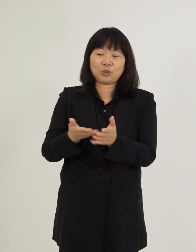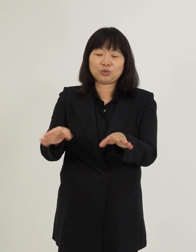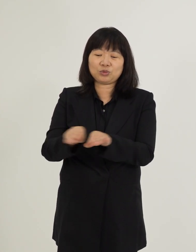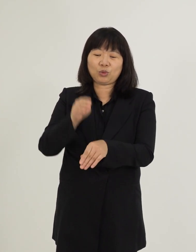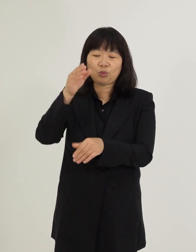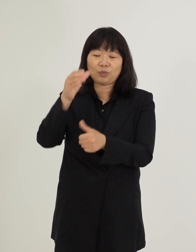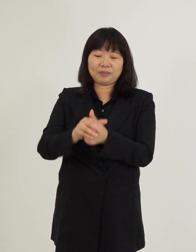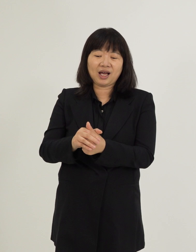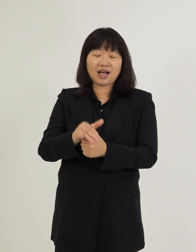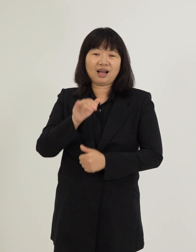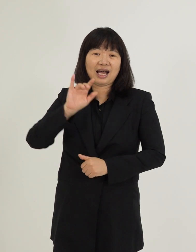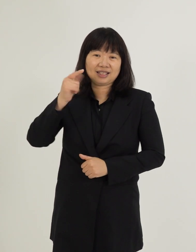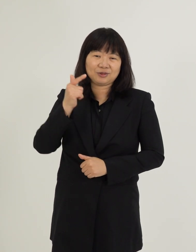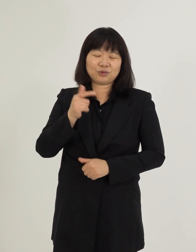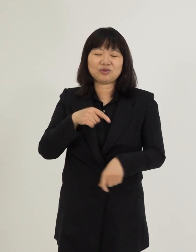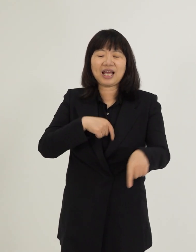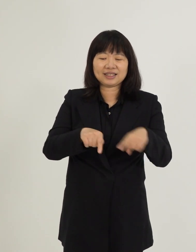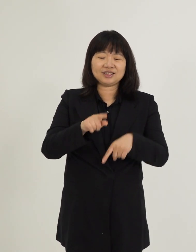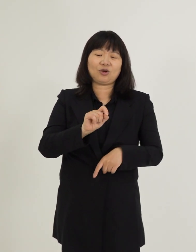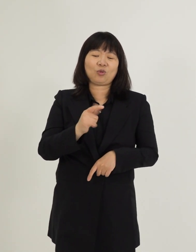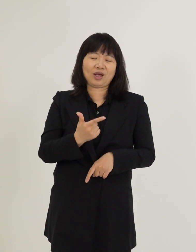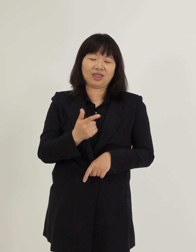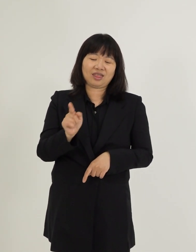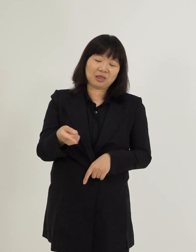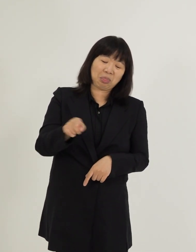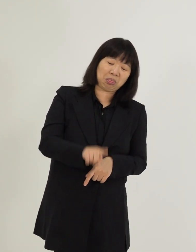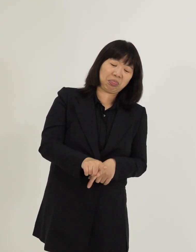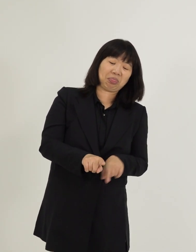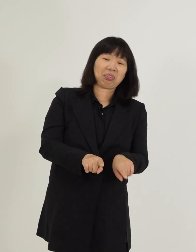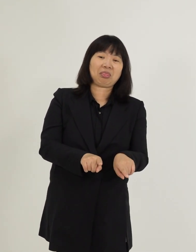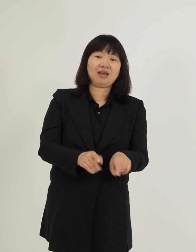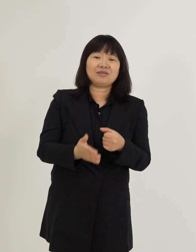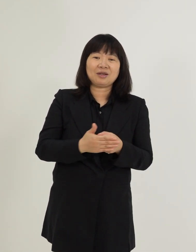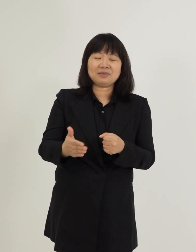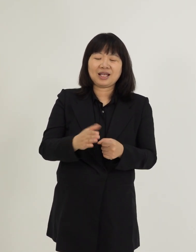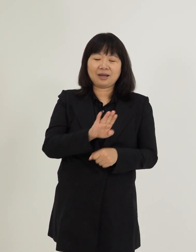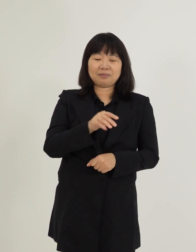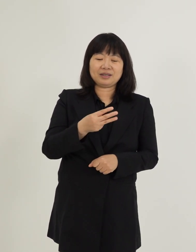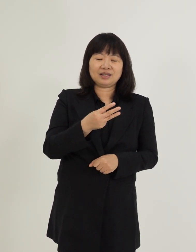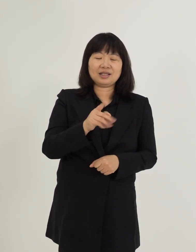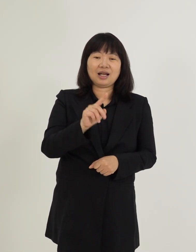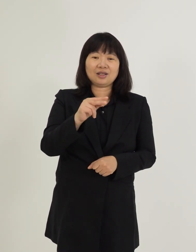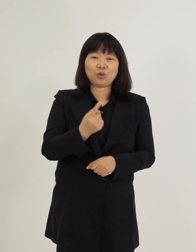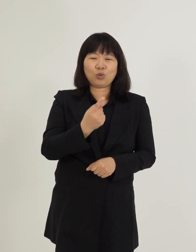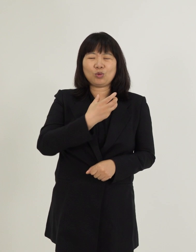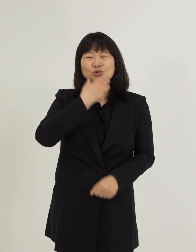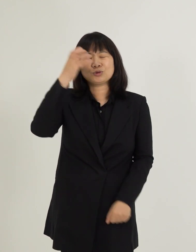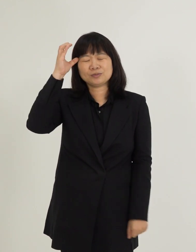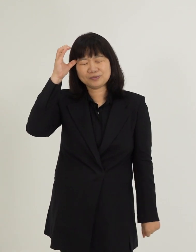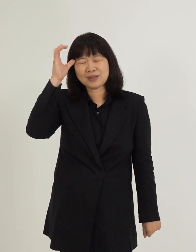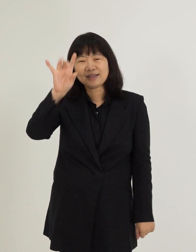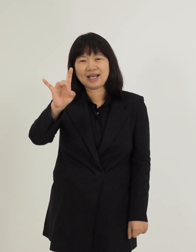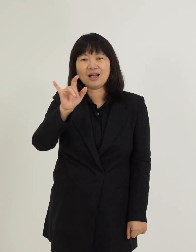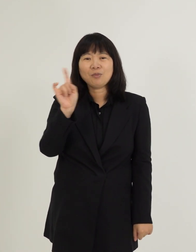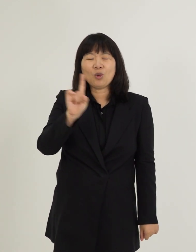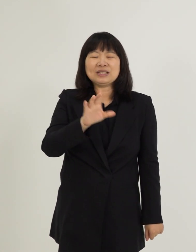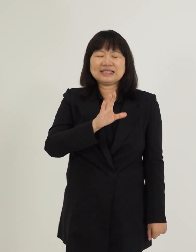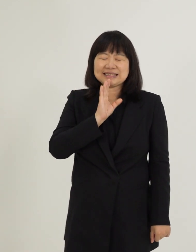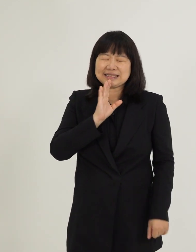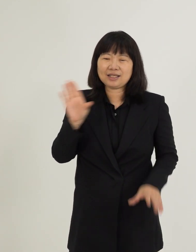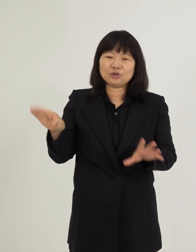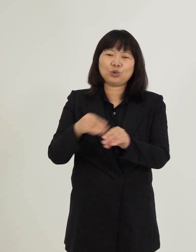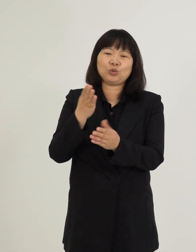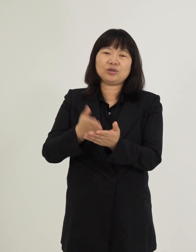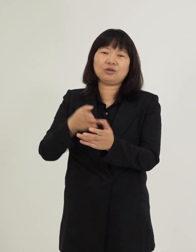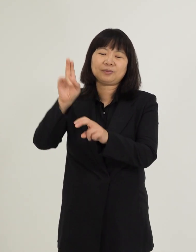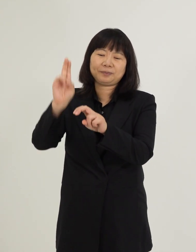그럼 빌라도의 꿈이 뭐겠어요? 꿈이 온전한 진짜 총독이 되는 거예요. 그럼 누구의 눈에 들어야